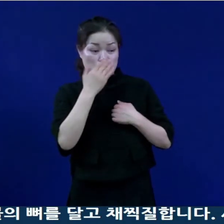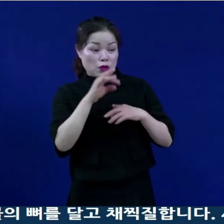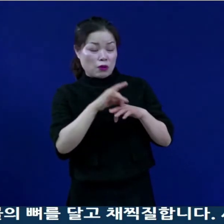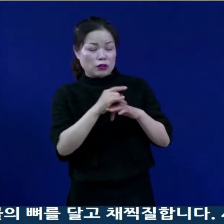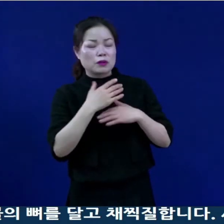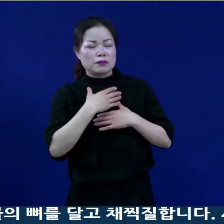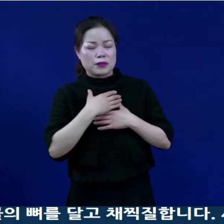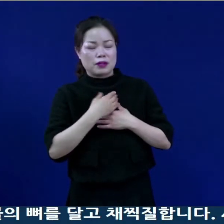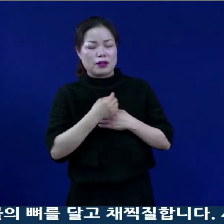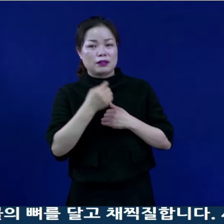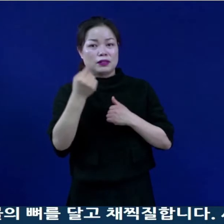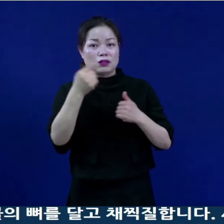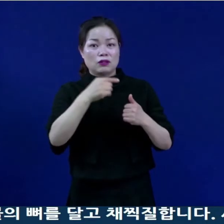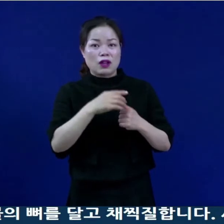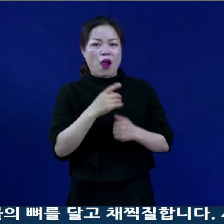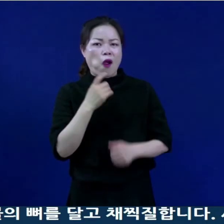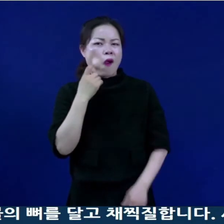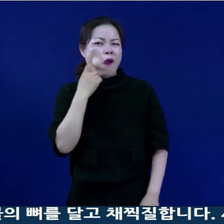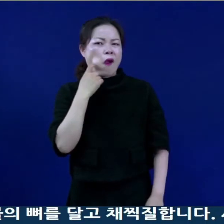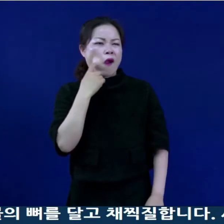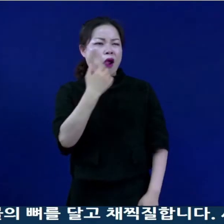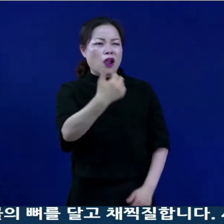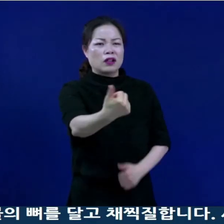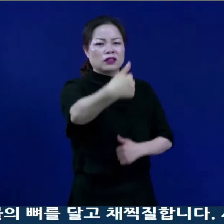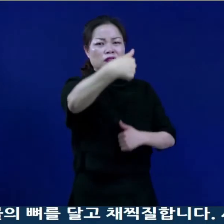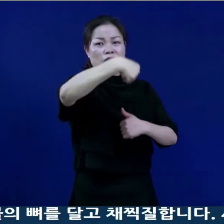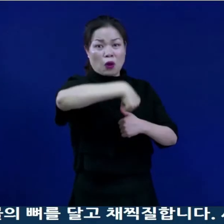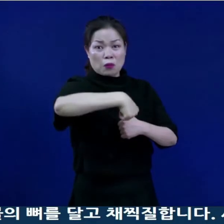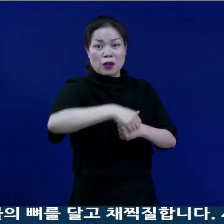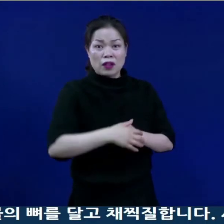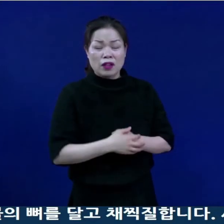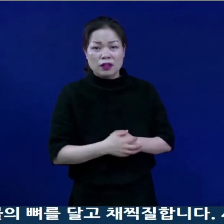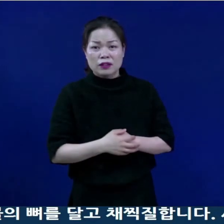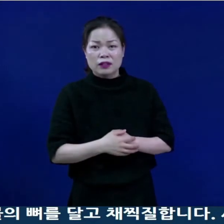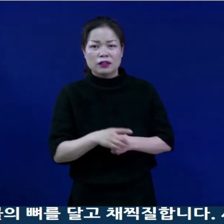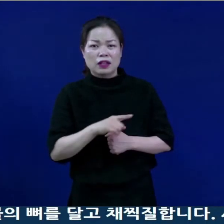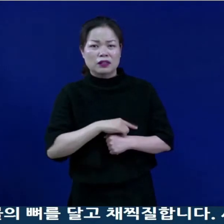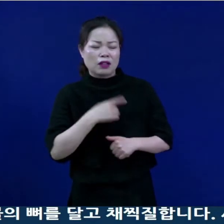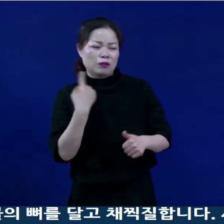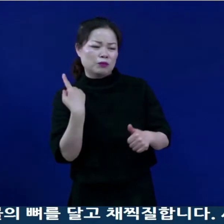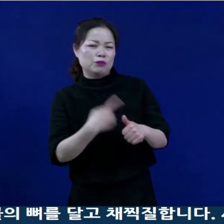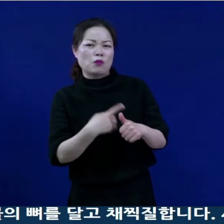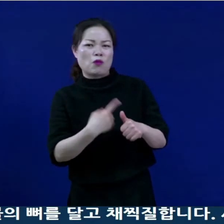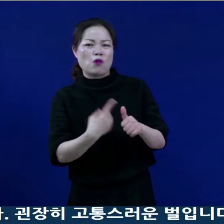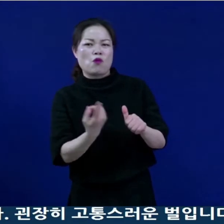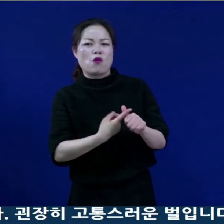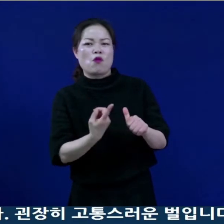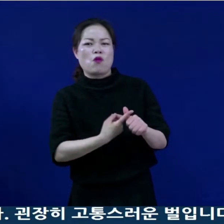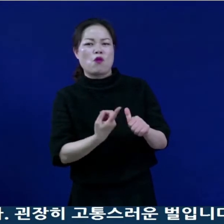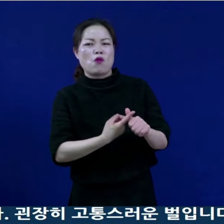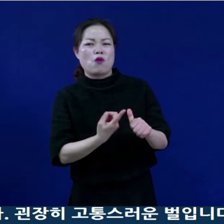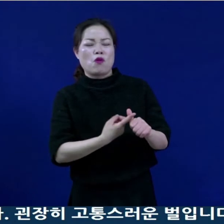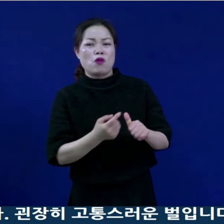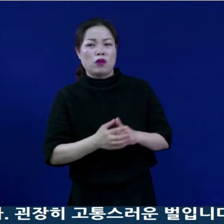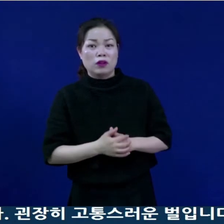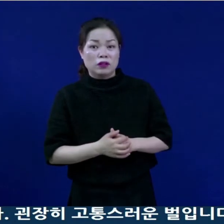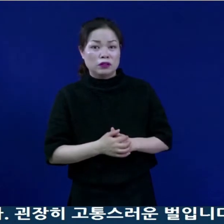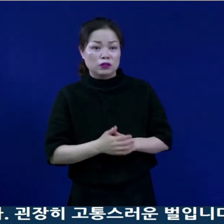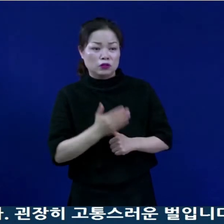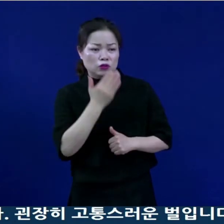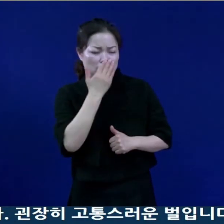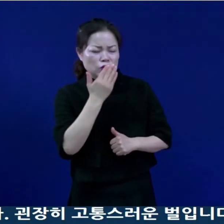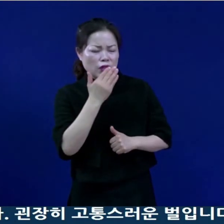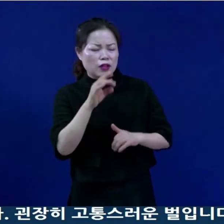평안할지어다, 가짜 경배. 여러분, 가짜 경배라는 것은 가장 모욕적인 행위죠, 사실은. 유대인의